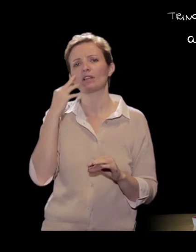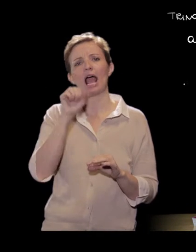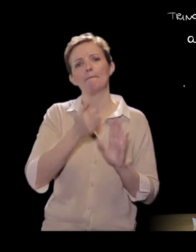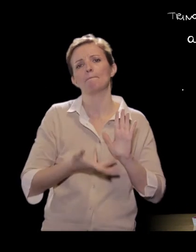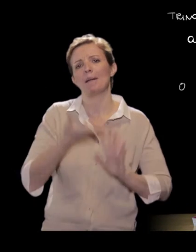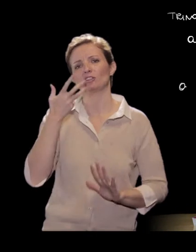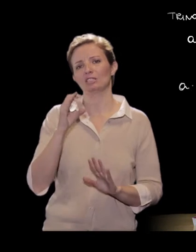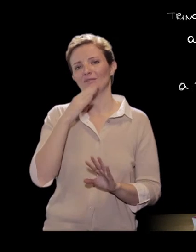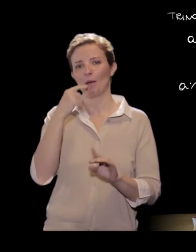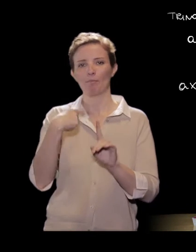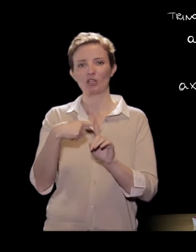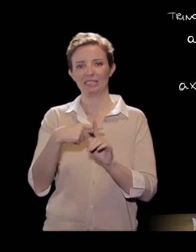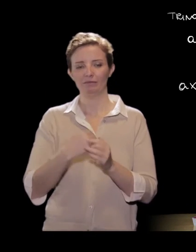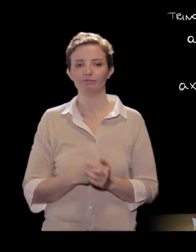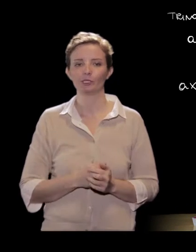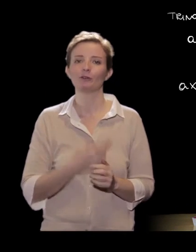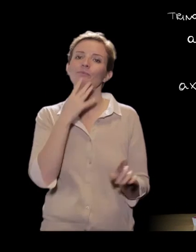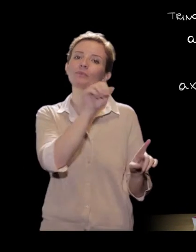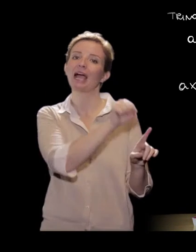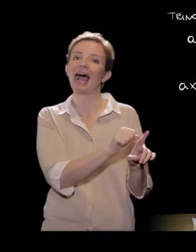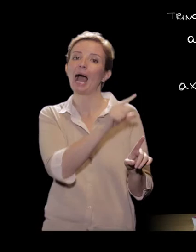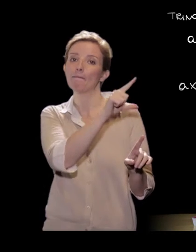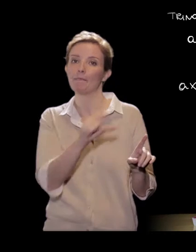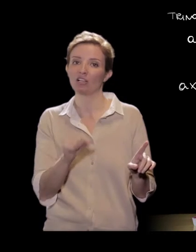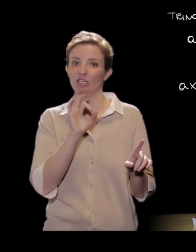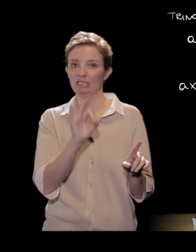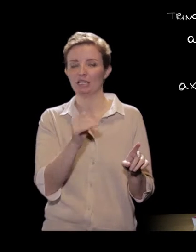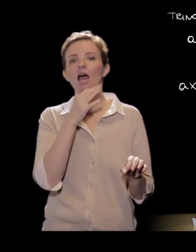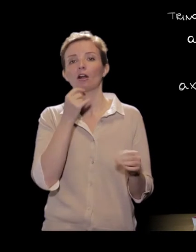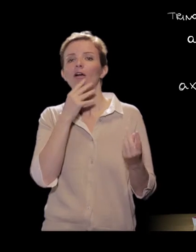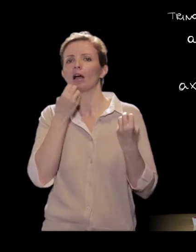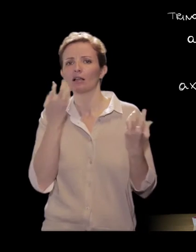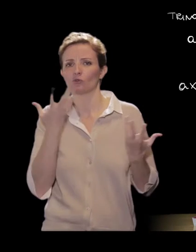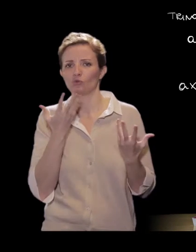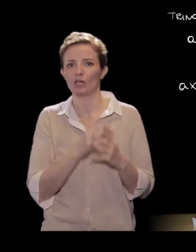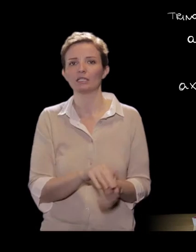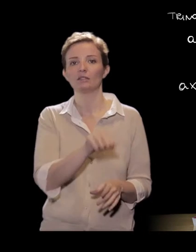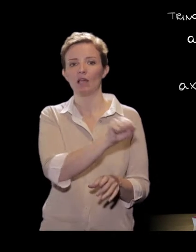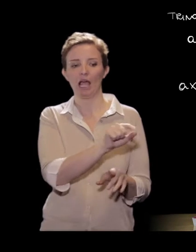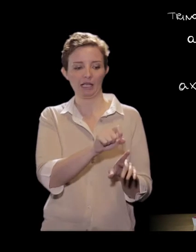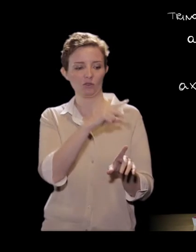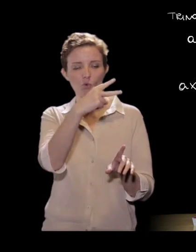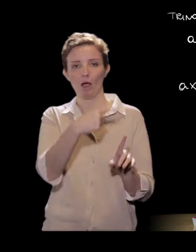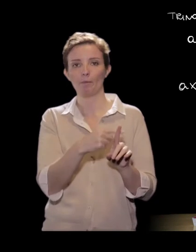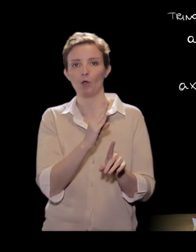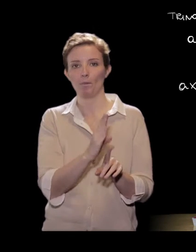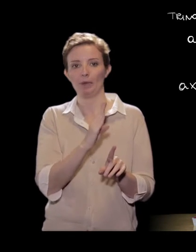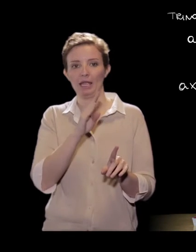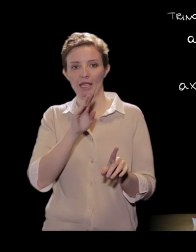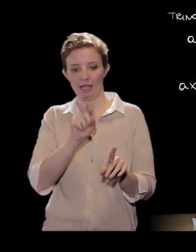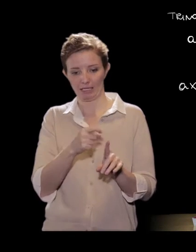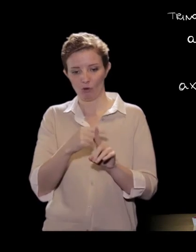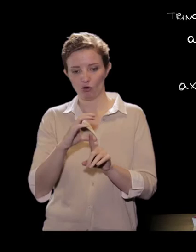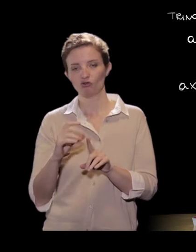Mag 0 andiamo a vedere che succede quindi Ax qu + BX + C Mag 0 abbiamo tre